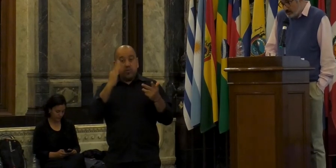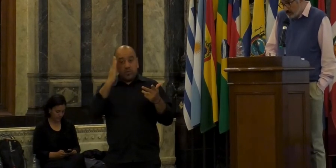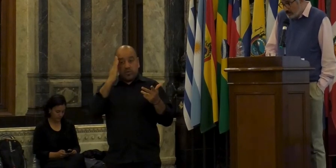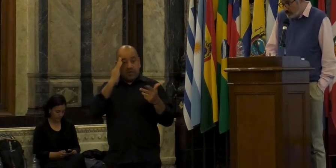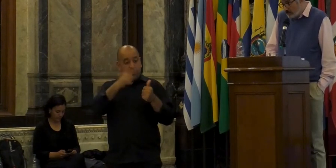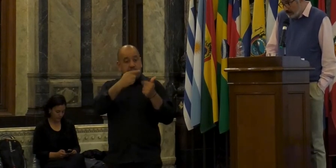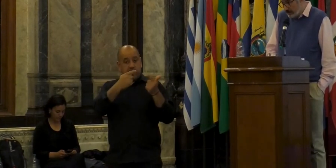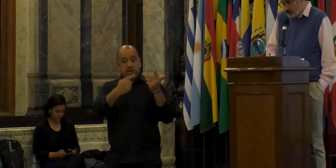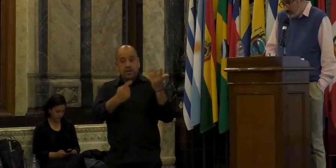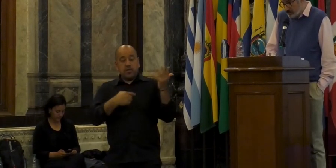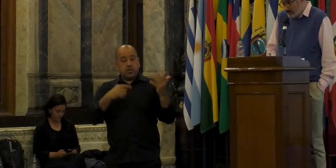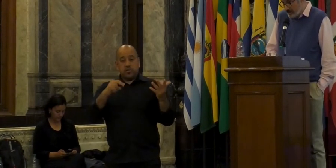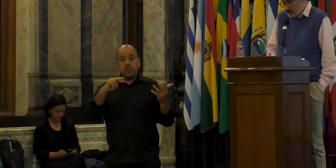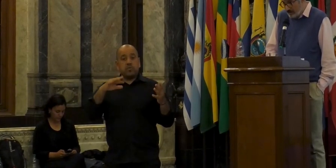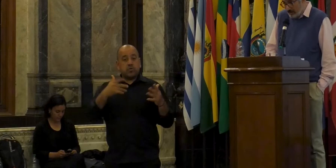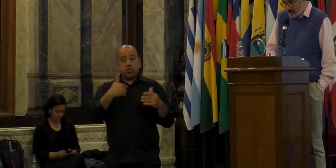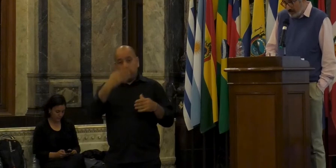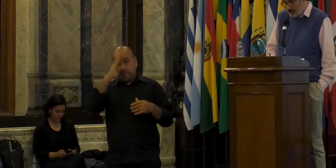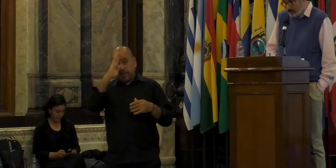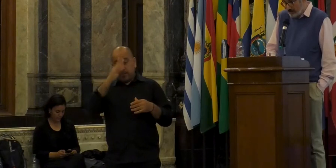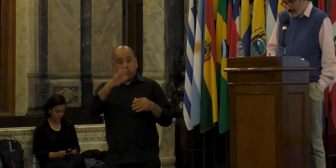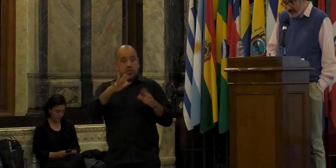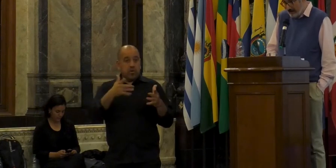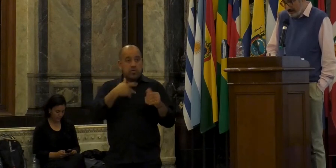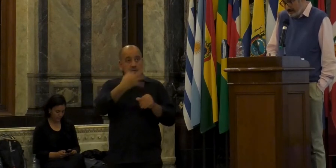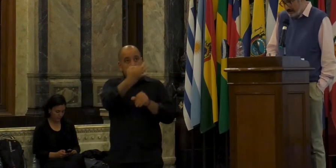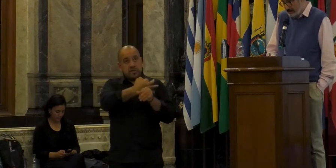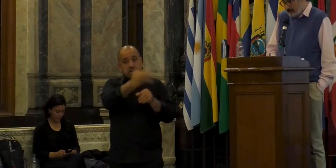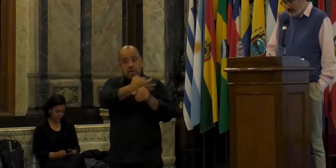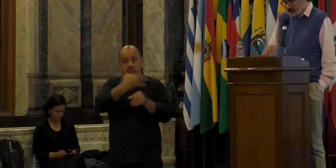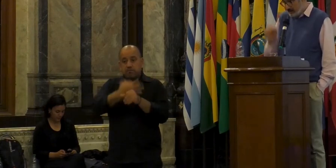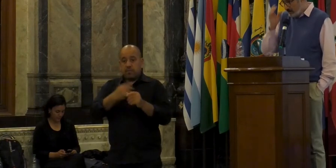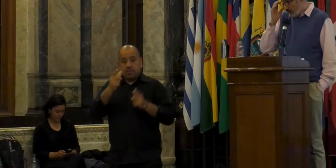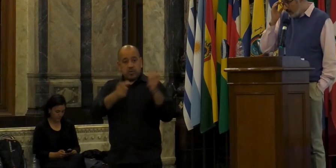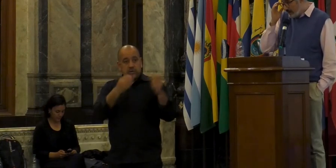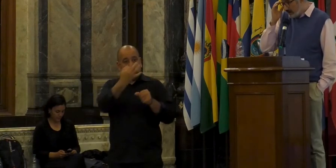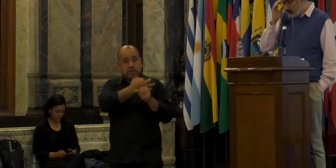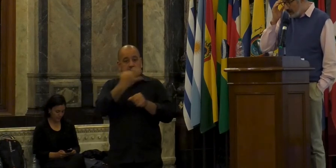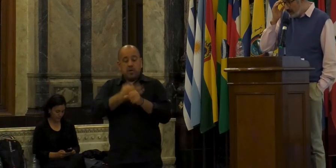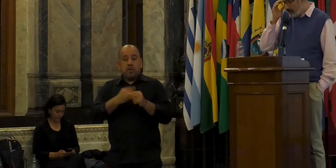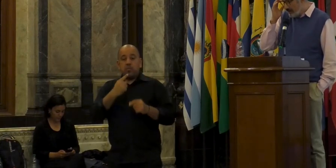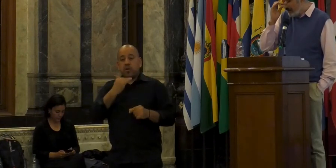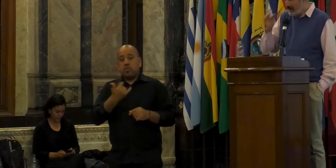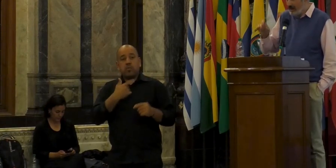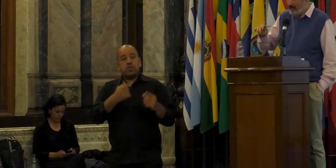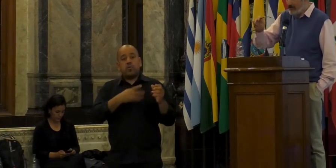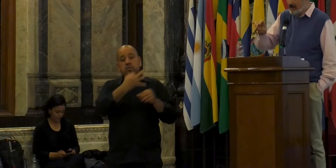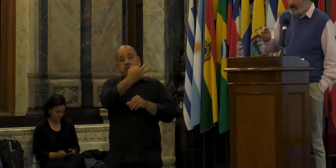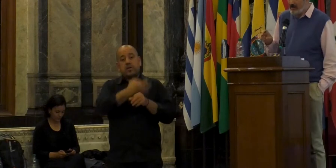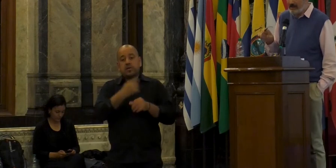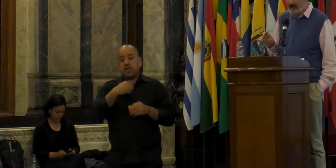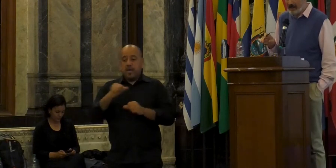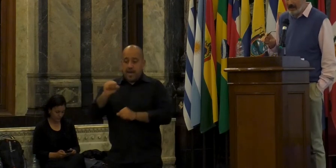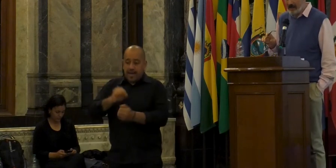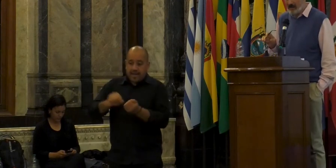este caso son de segundo orden. Nosotros aprendemos de lo que nos enseña la gente. Cuando alguien te dice que lava el